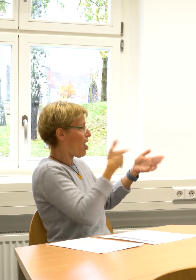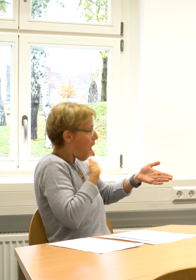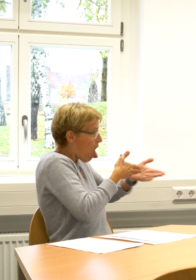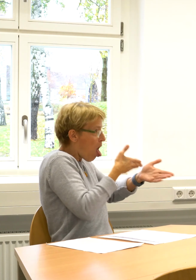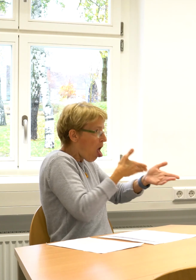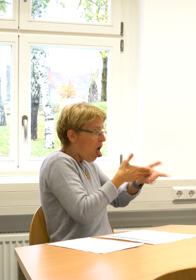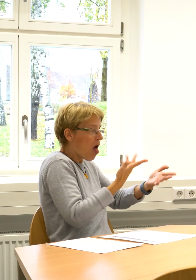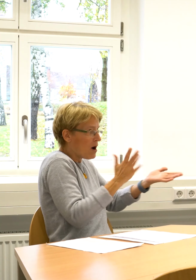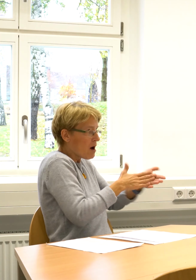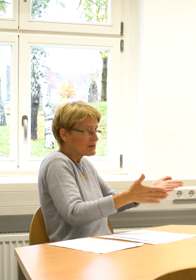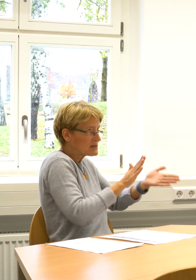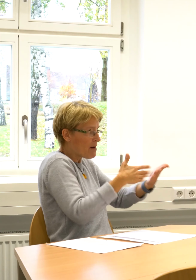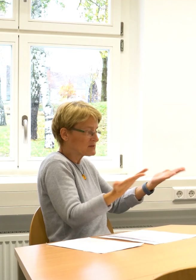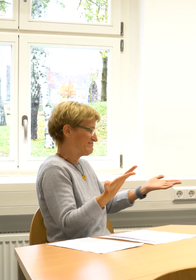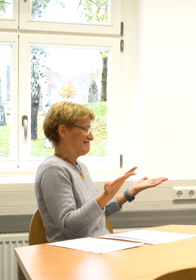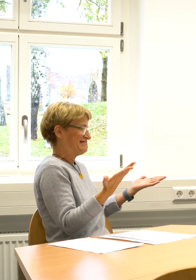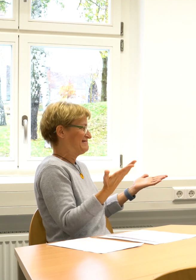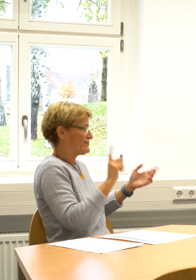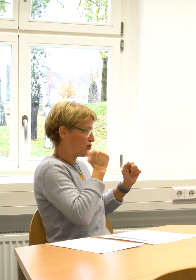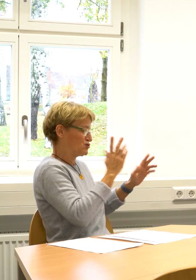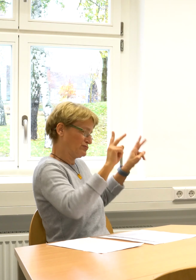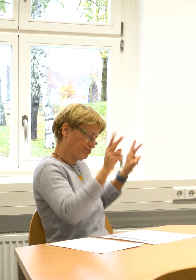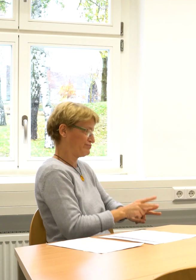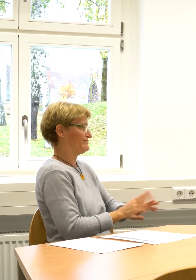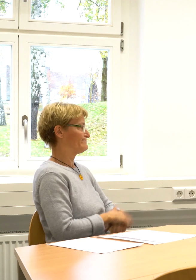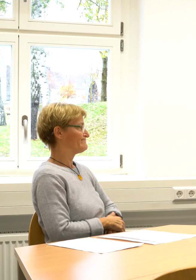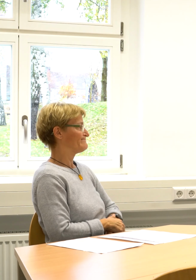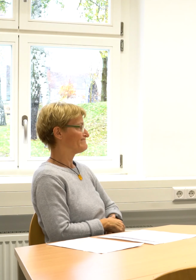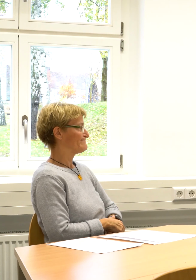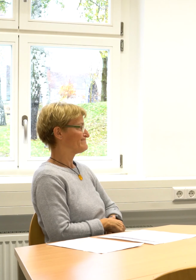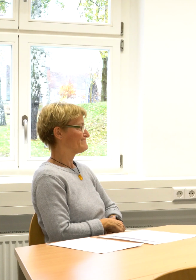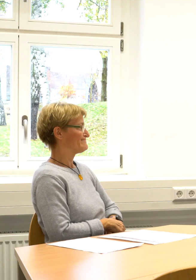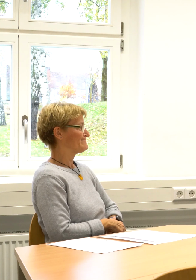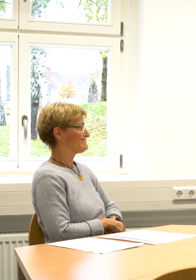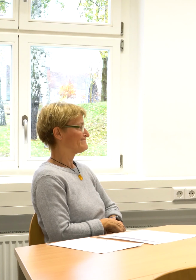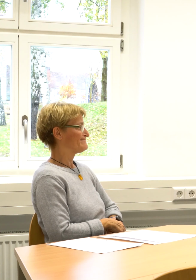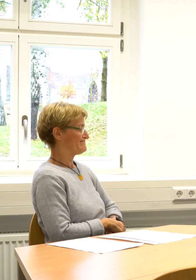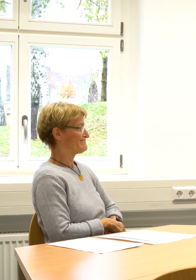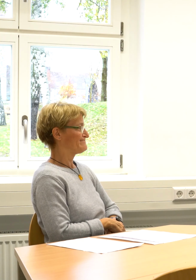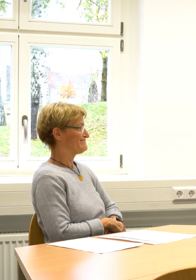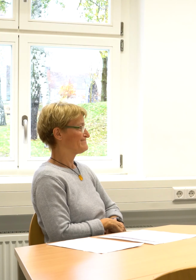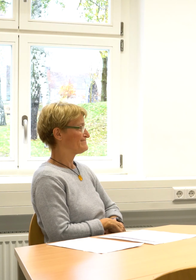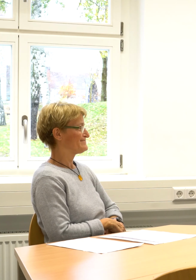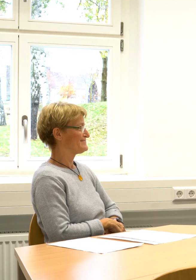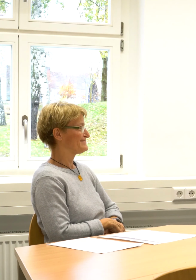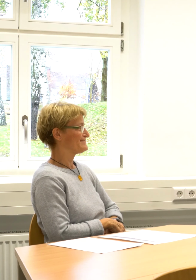Gebärdensprachdolmetscher vorhanden sind. Weil sie eben oftmals noch an Barrieren stoßen und diese Barrieren möchte ich gerne mit abbauen.